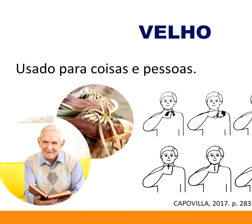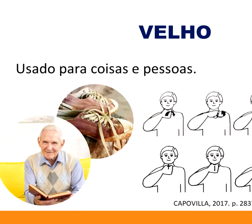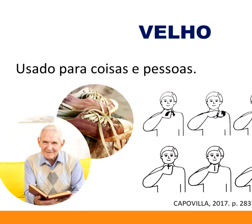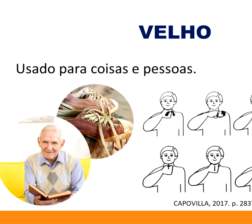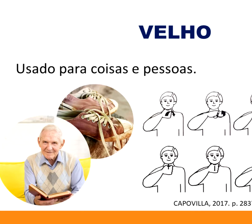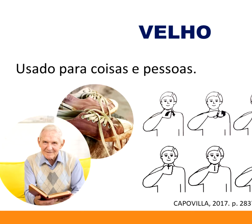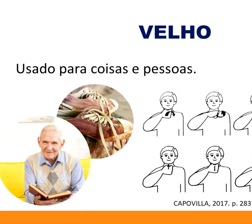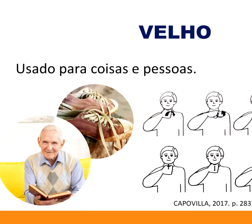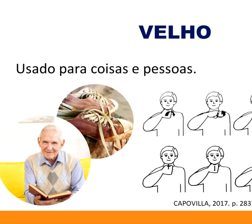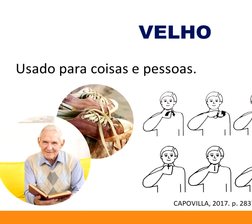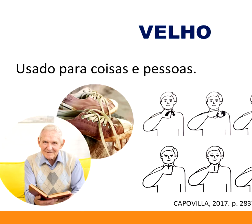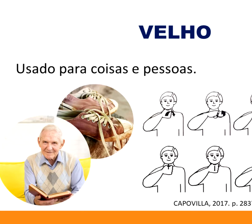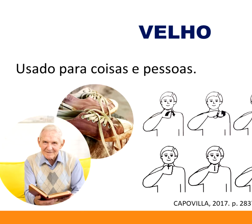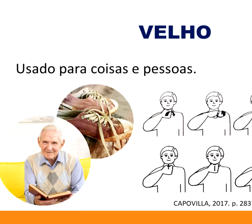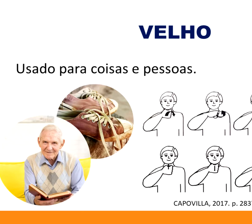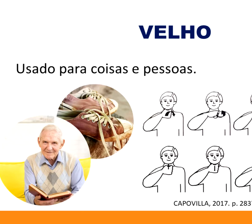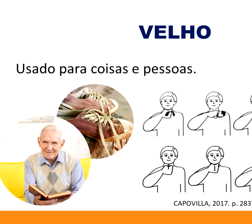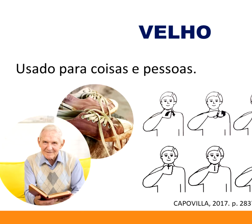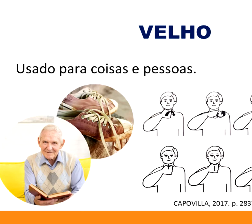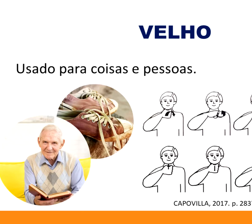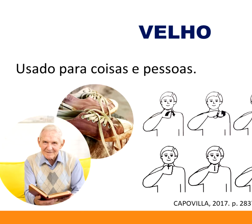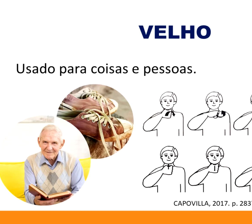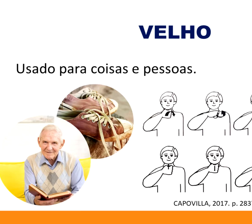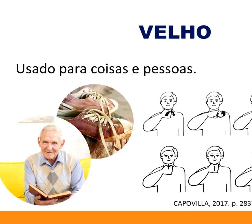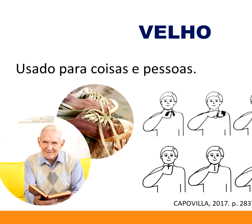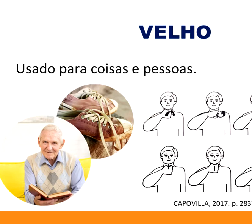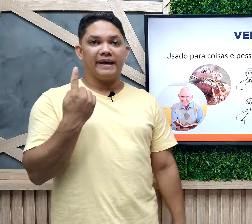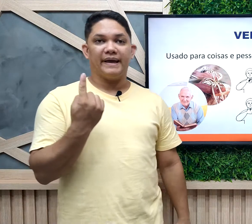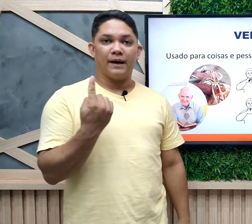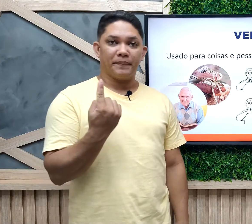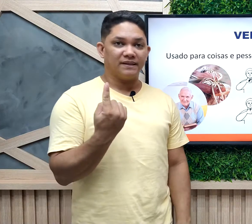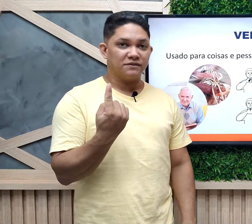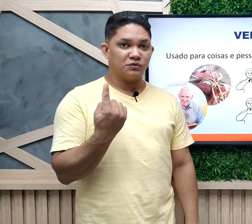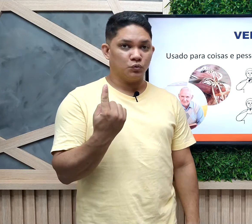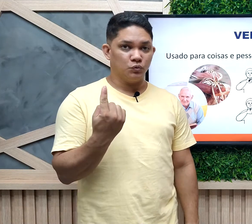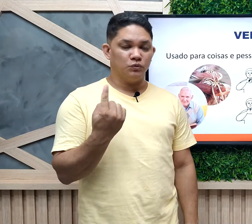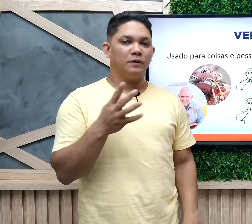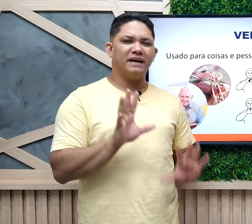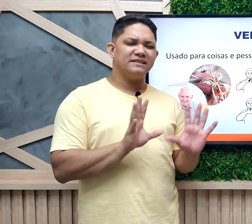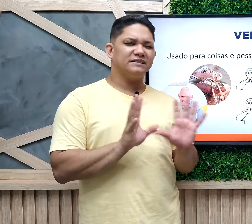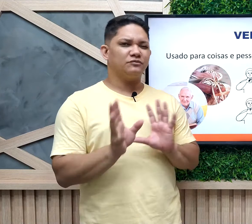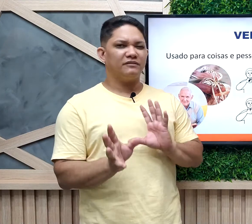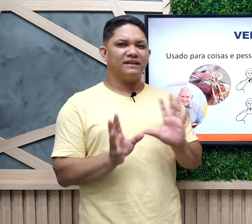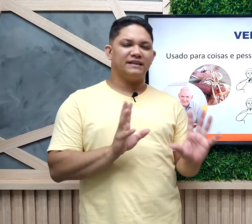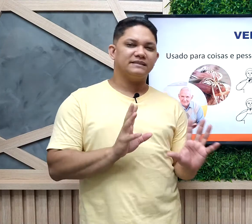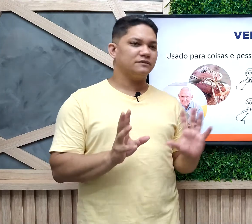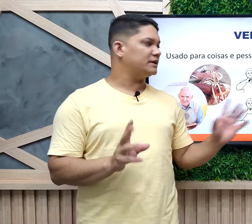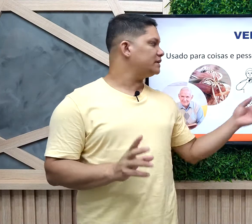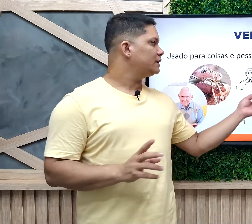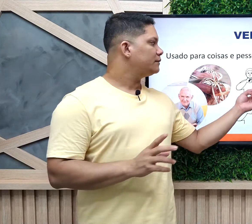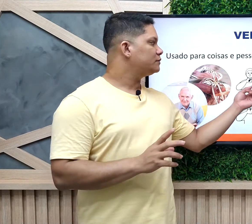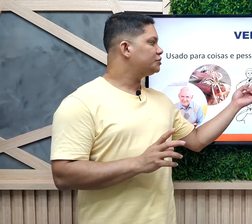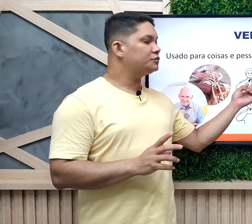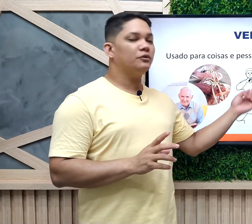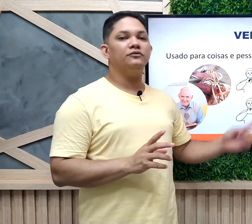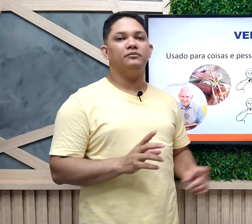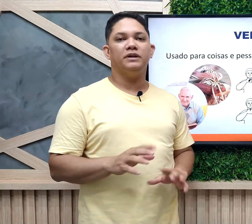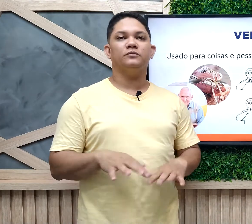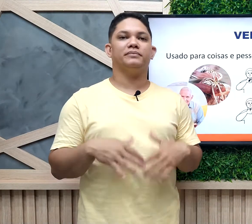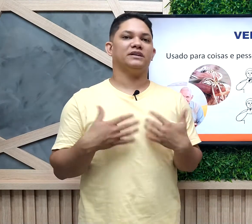para coisas e pessoas. O sinal é apenas um, mas existe uma variação aí de movimento para que a